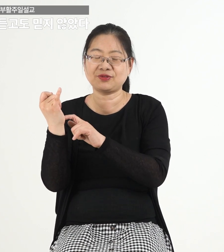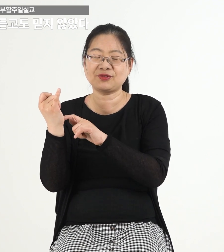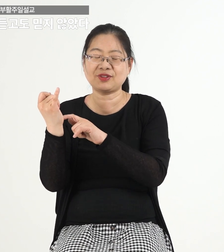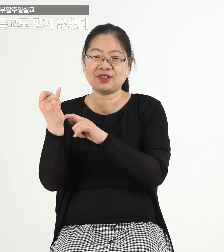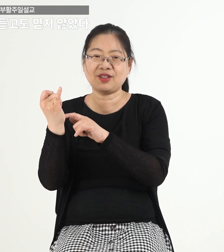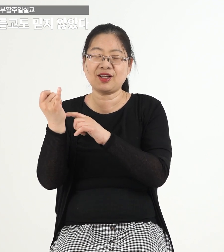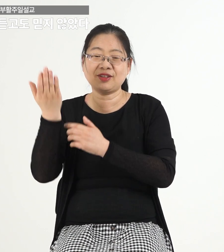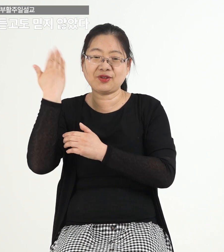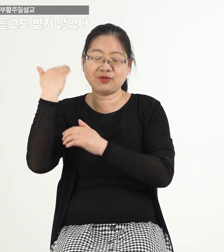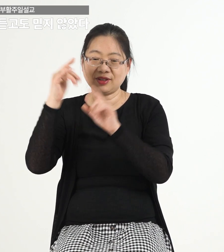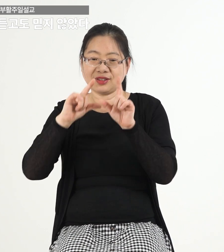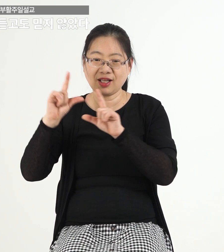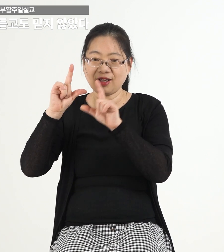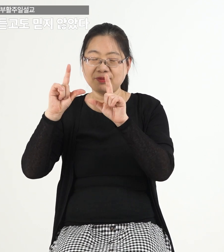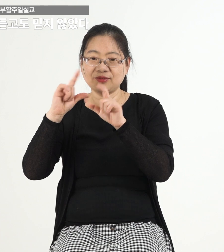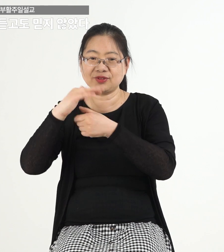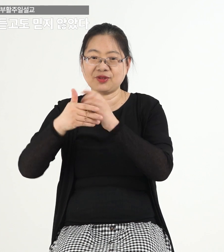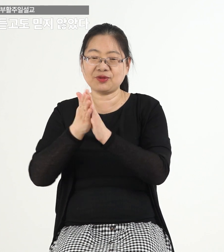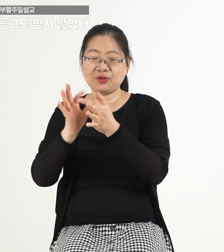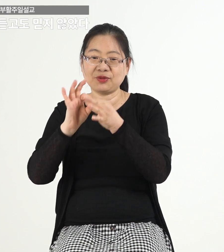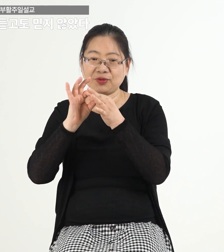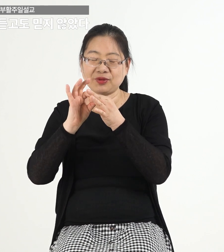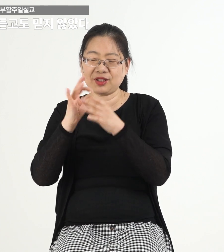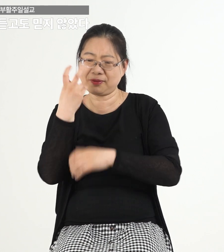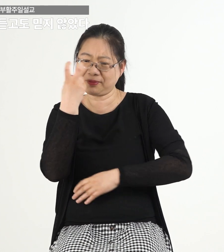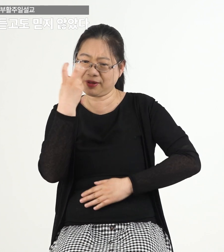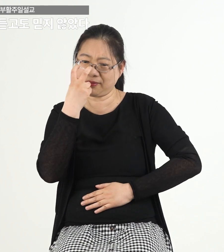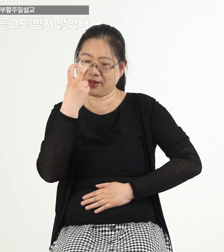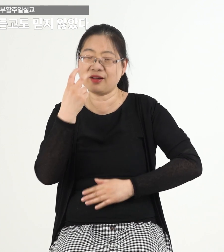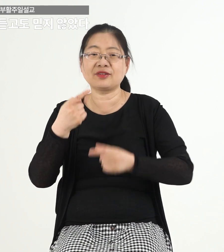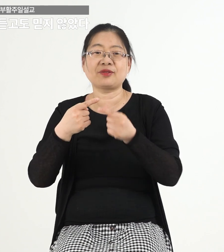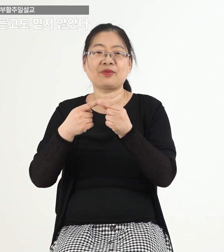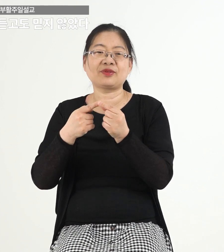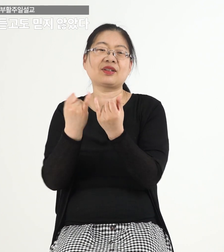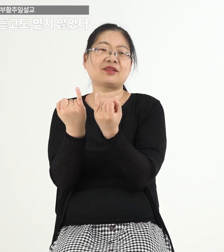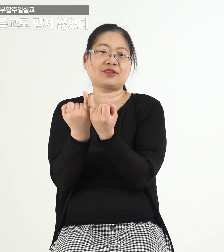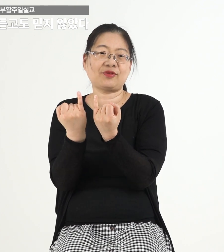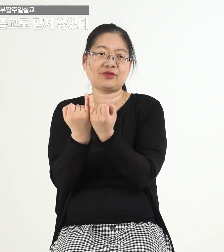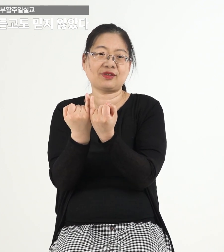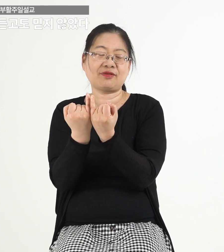전체에서 조명해 보면 첫 번째 여자입니다.